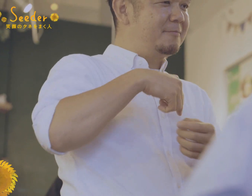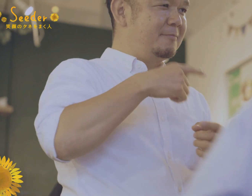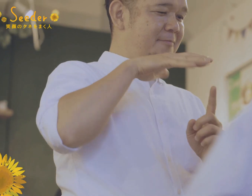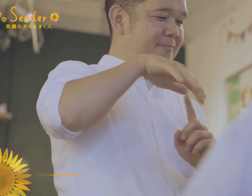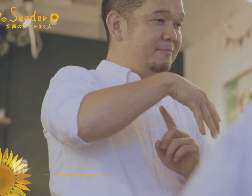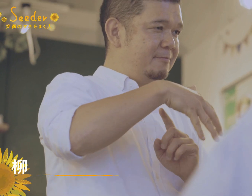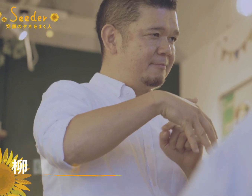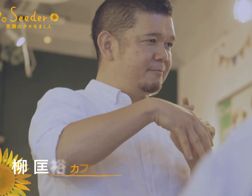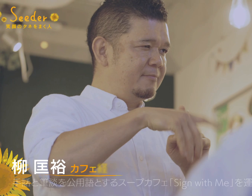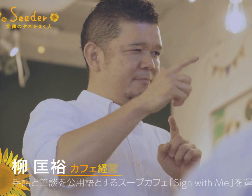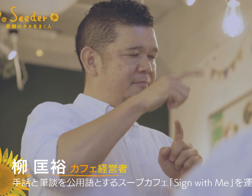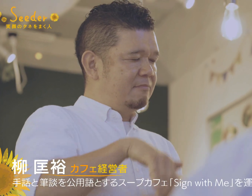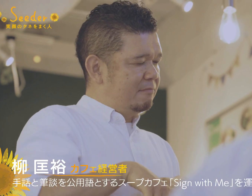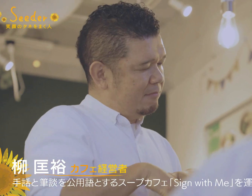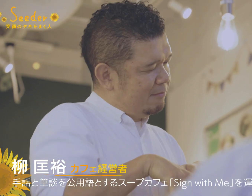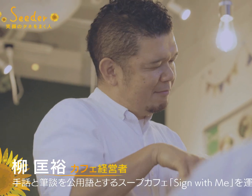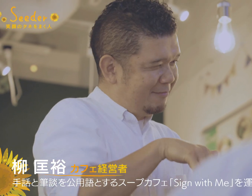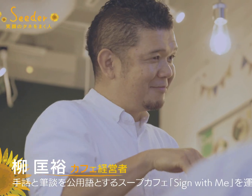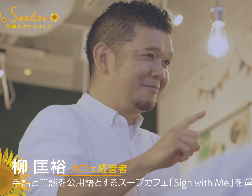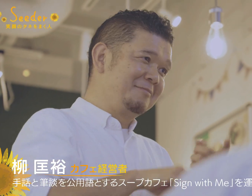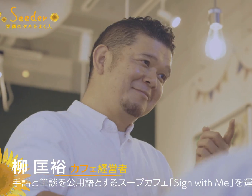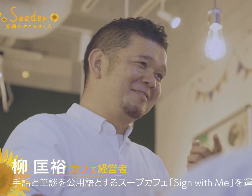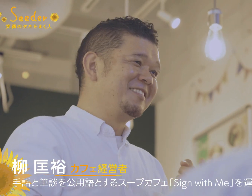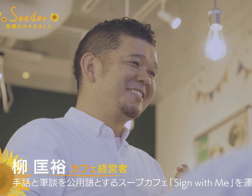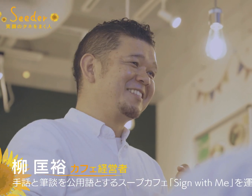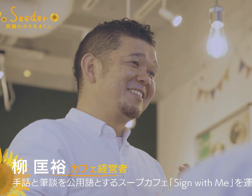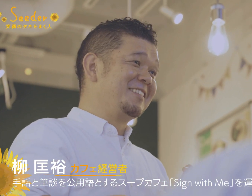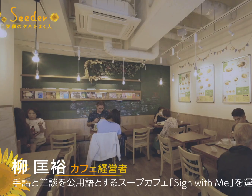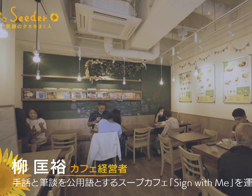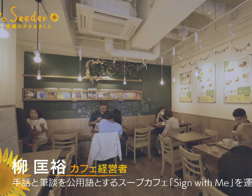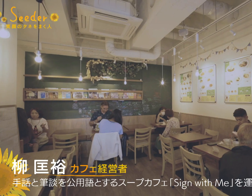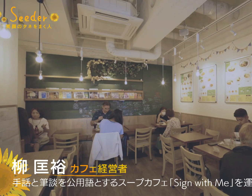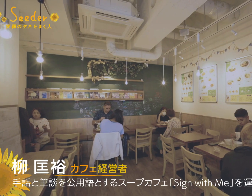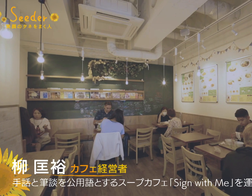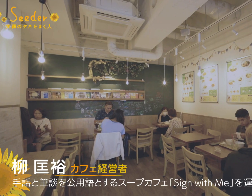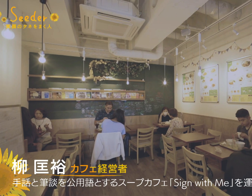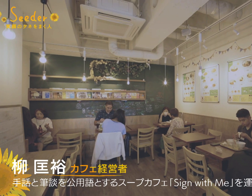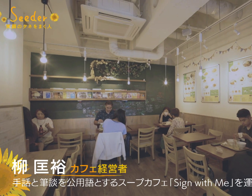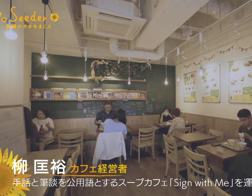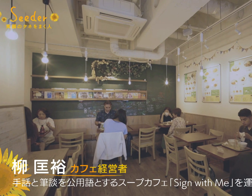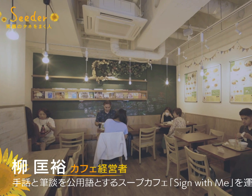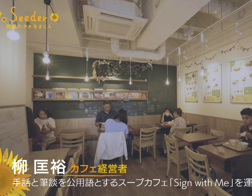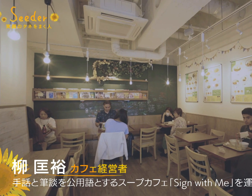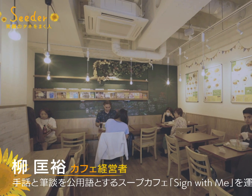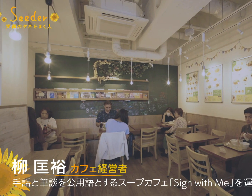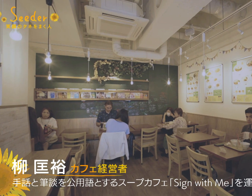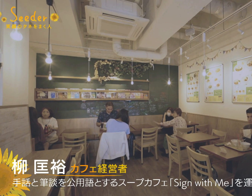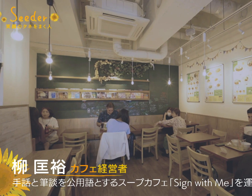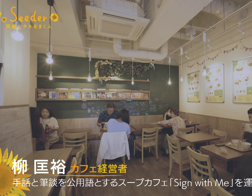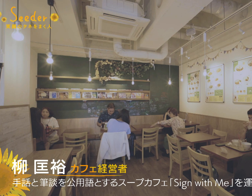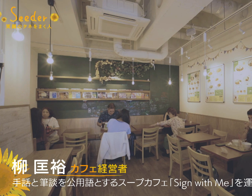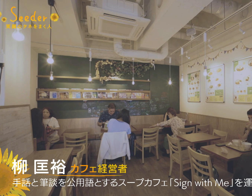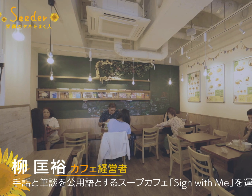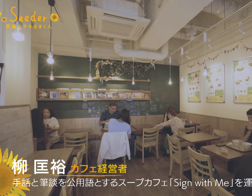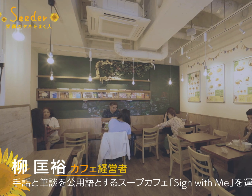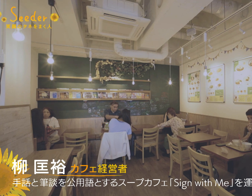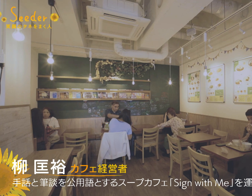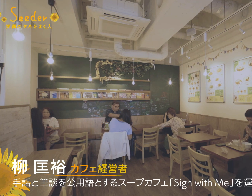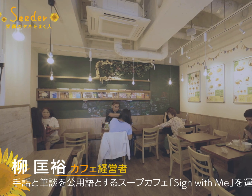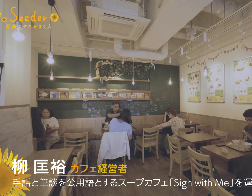今回のシーダーは柳正弘さん。手話と筆談を公用語とするスープカフェを